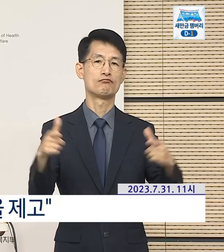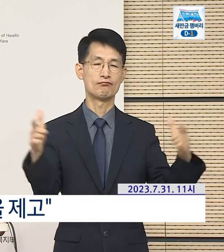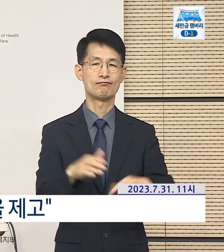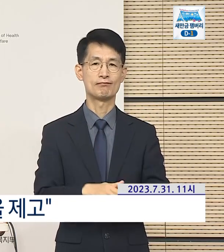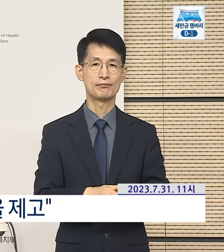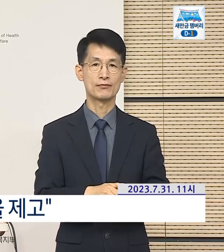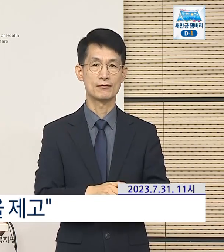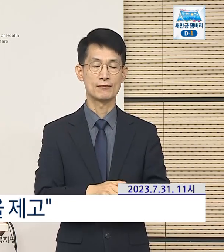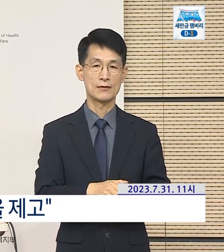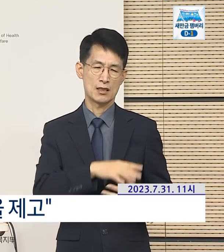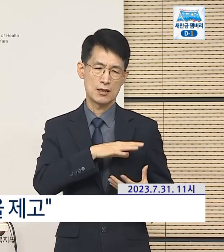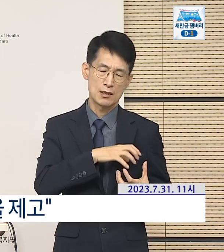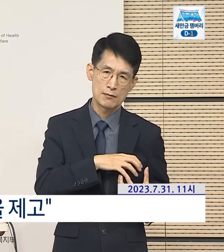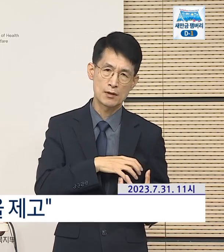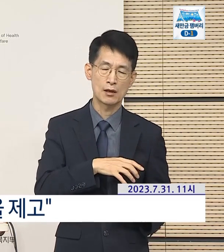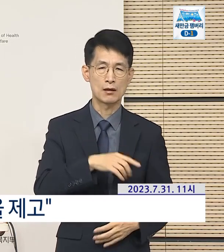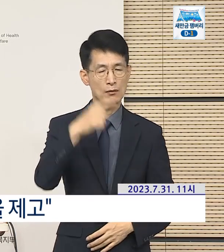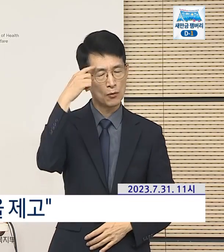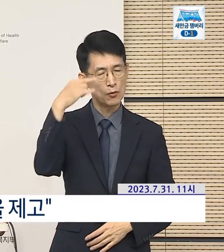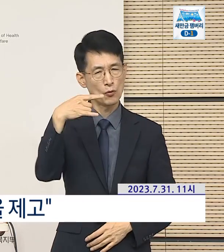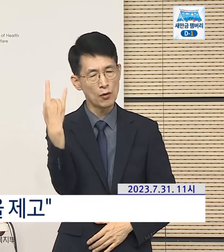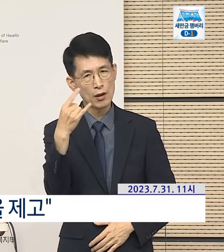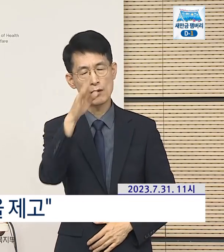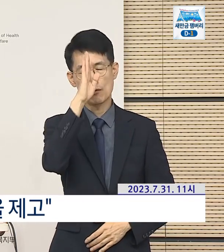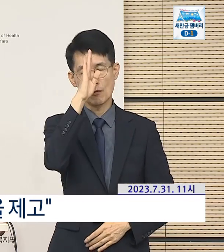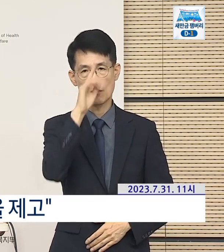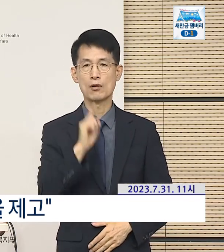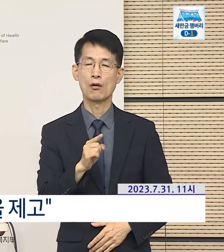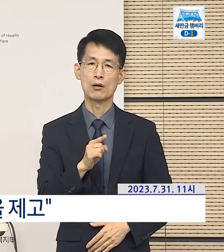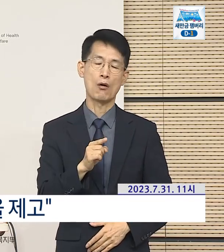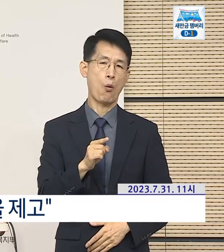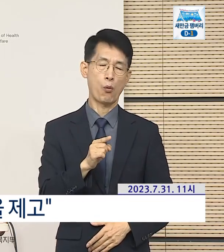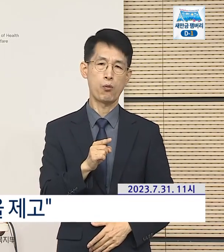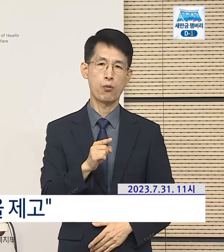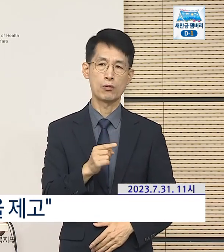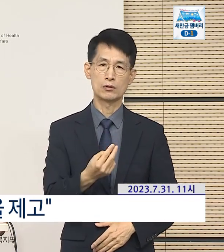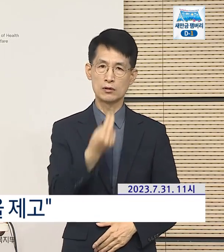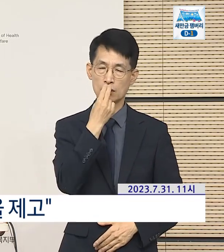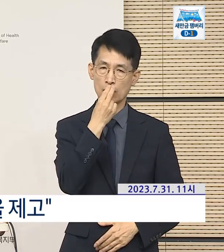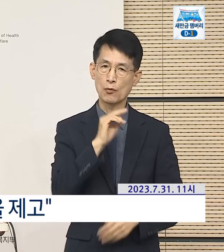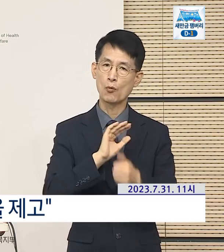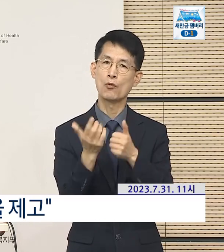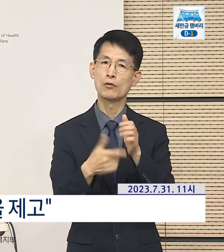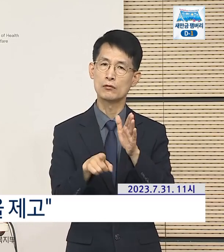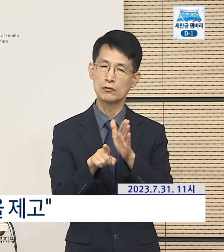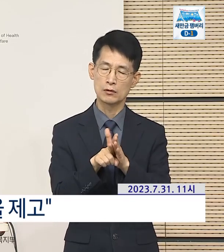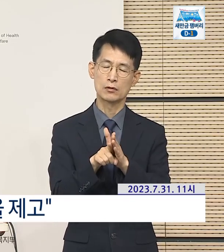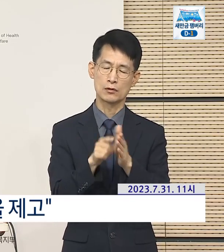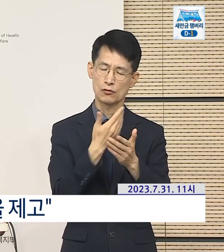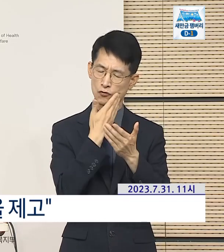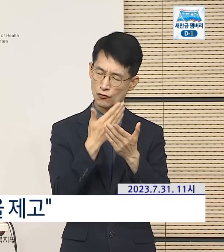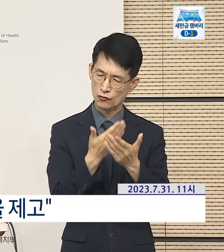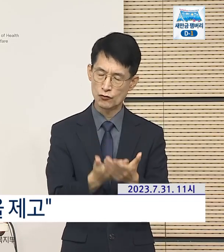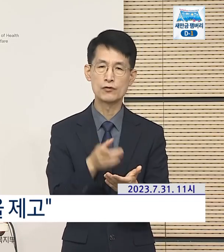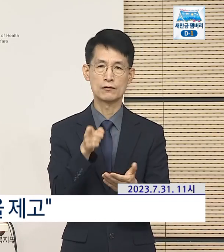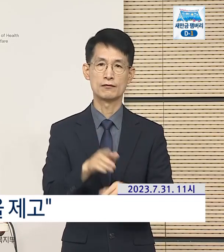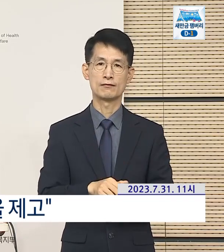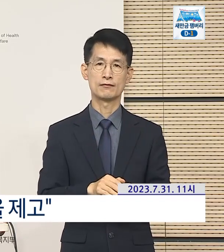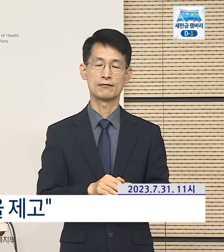심리혈관 질환은 국민의 생멸과 직결된 필수료 중에서도 가장 중요한 분야입니다